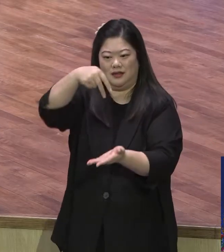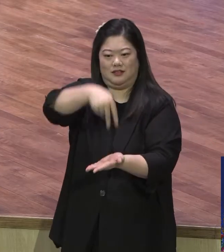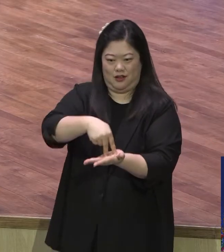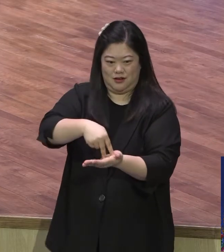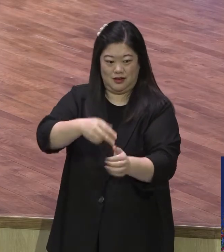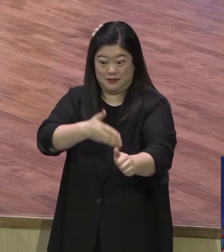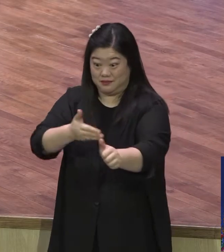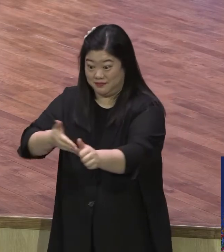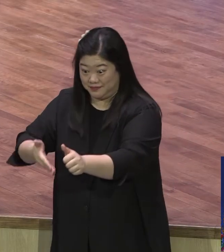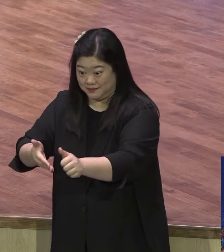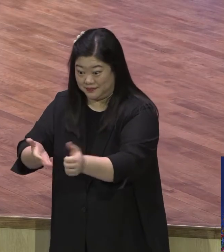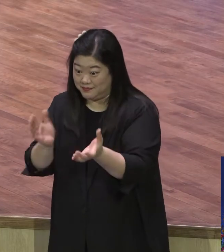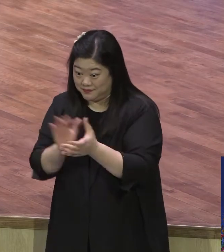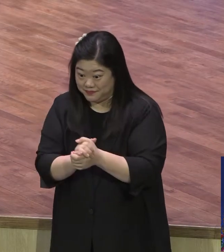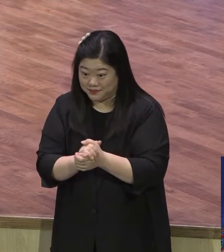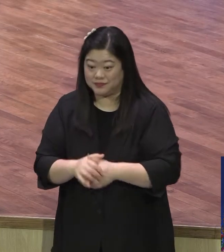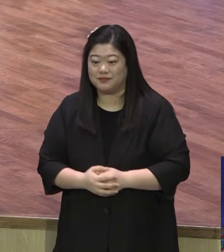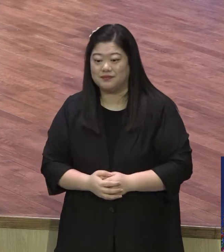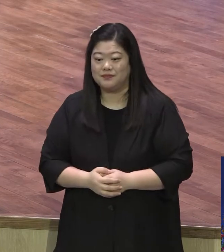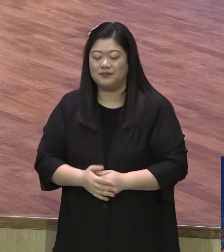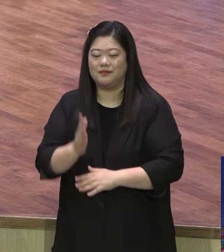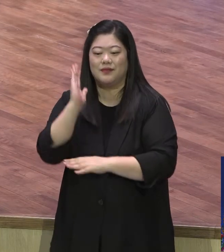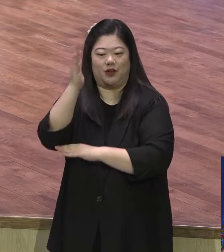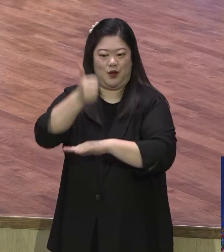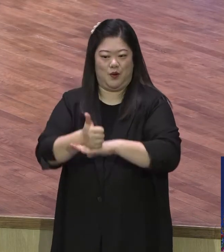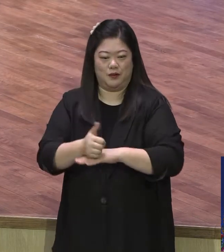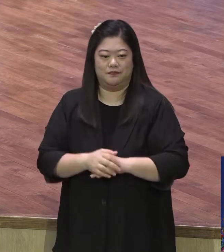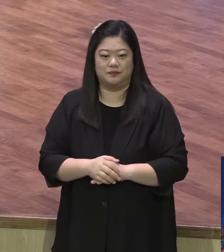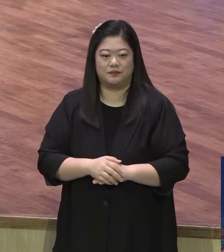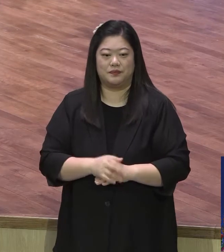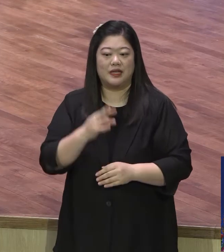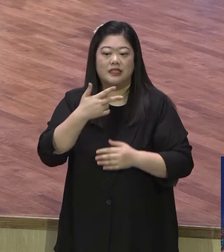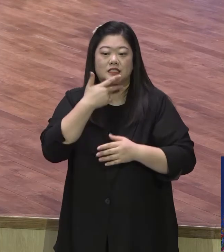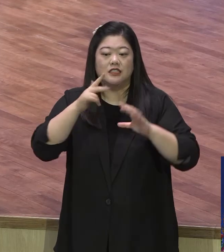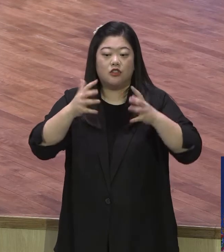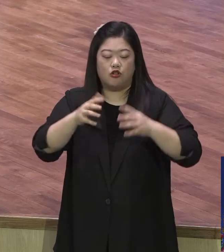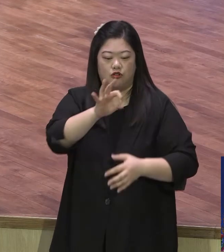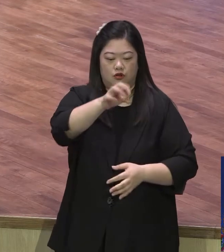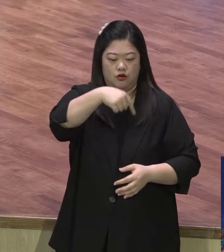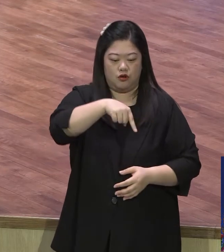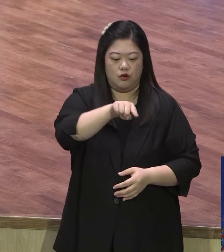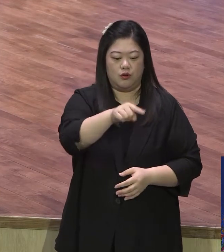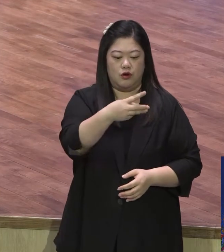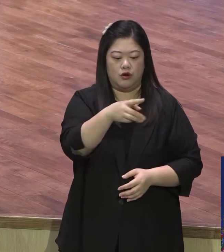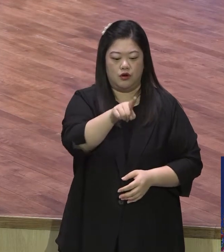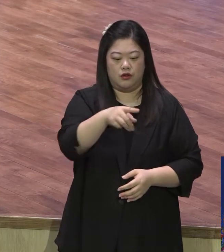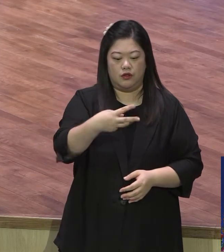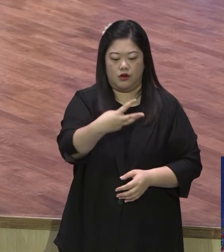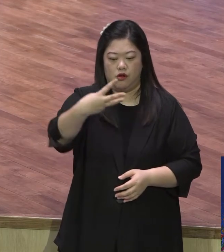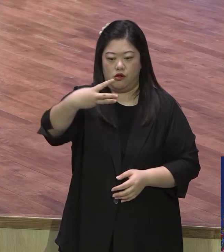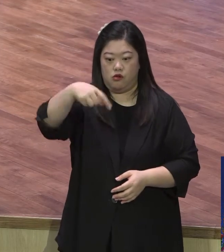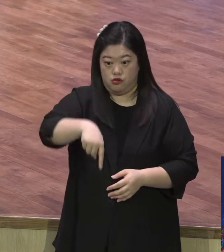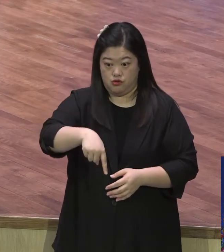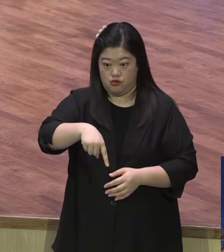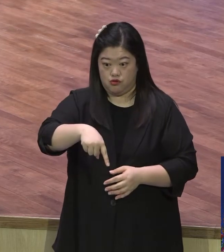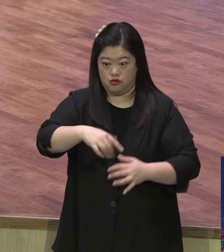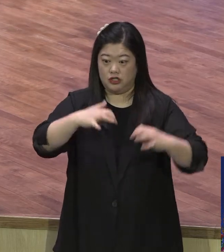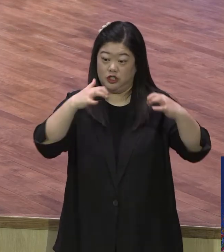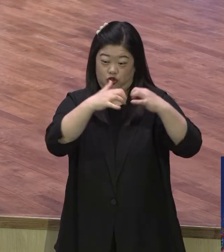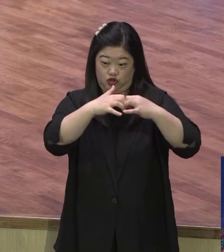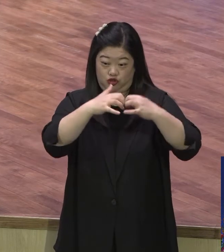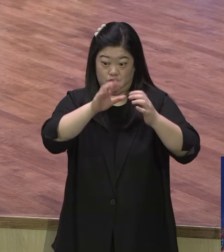결론입니다 워틀루 전투에서 나폴레온 군대를 물리쳤던 영국의 유명한 웰링턴